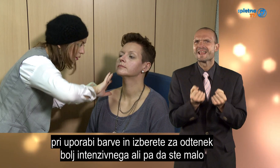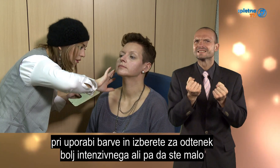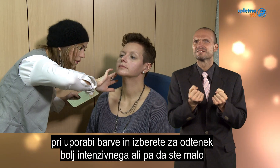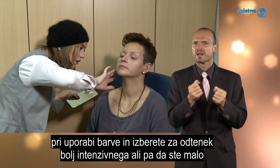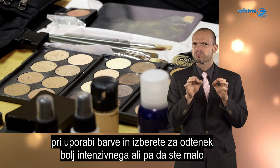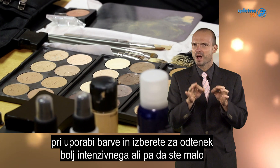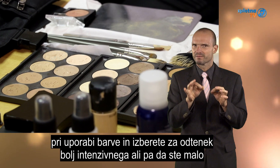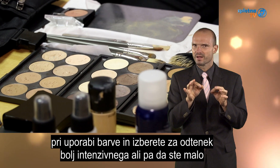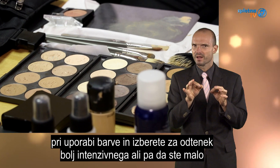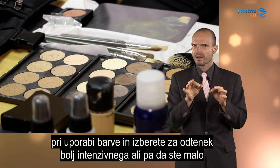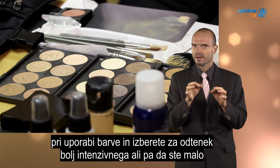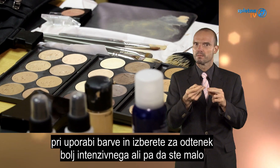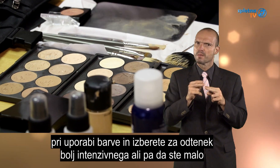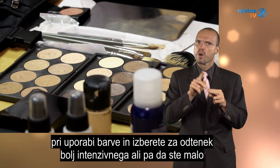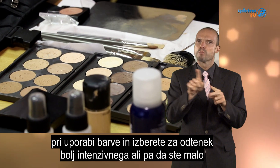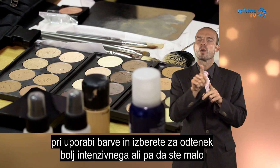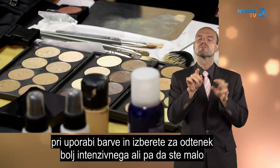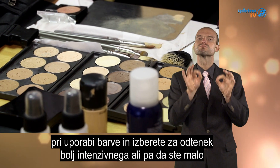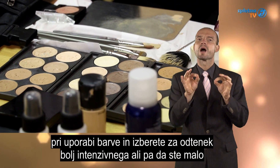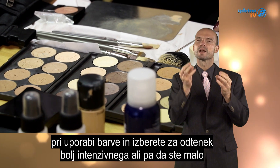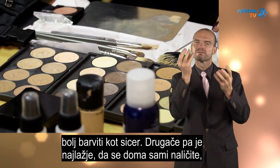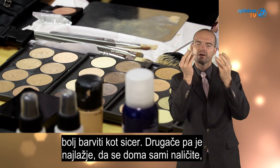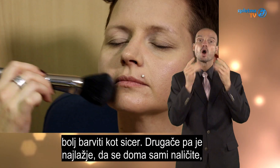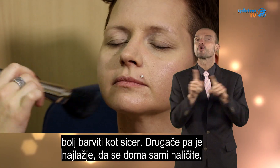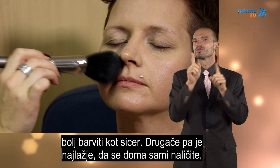ali pa bolj mečkam, da ste mečkam bolj brviti kot sicer.